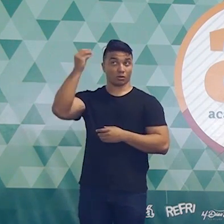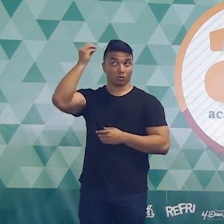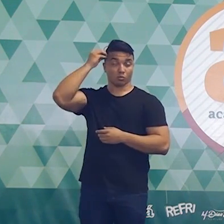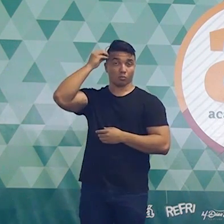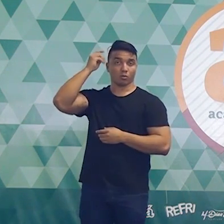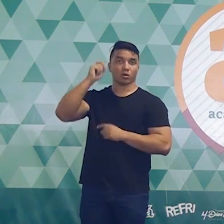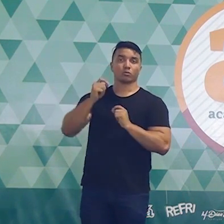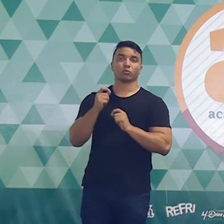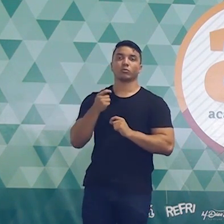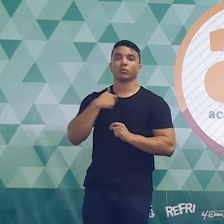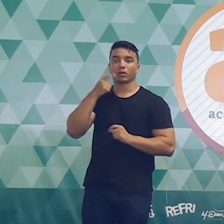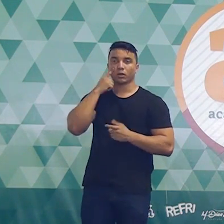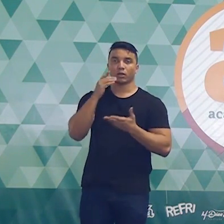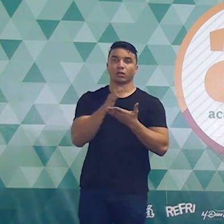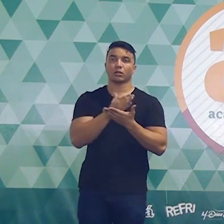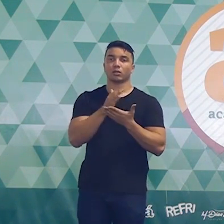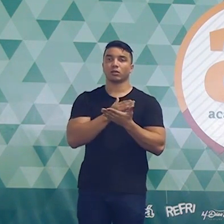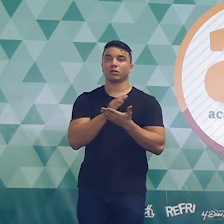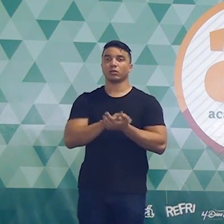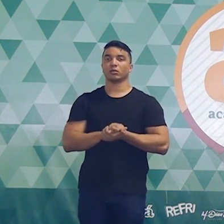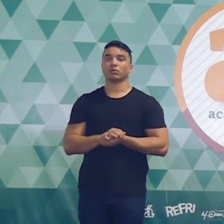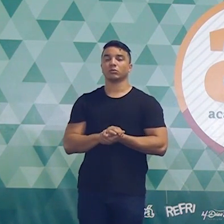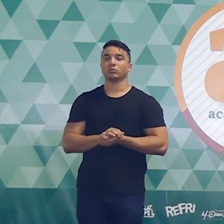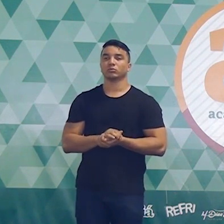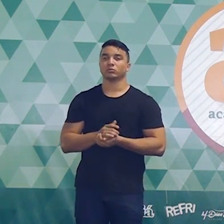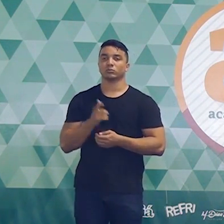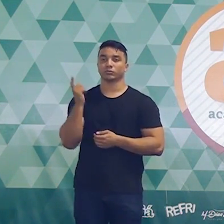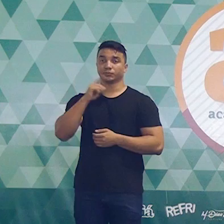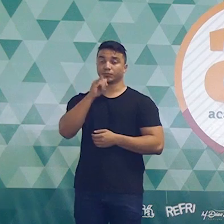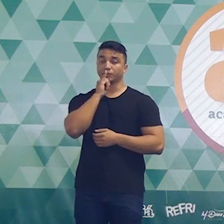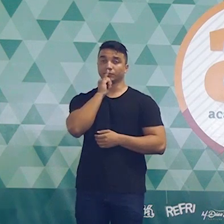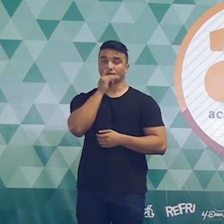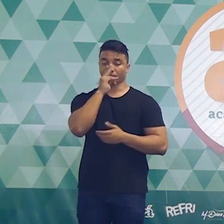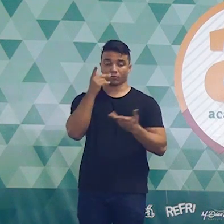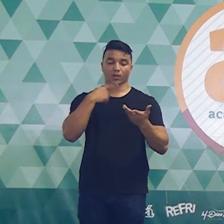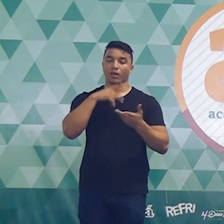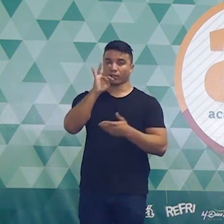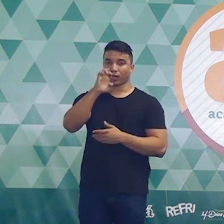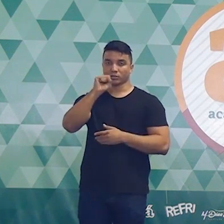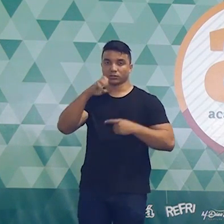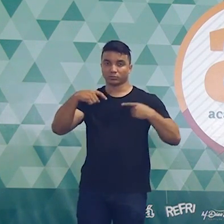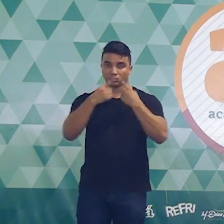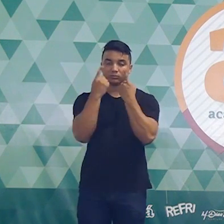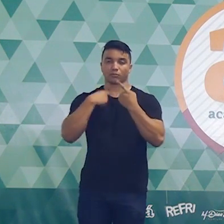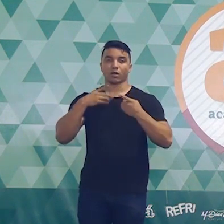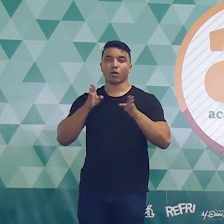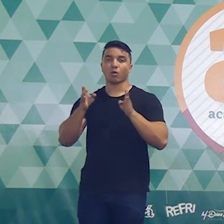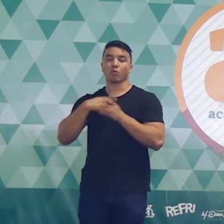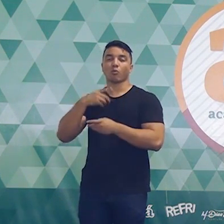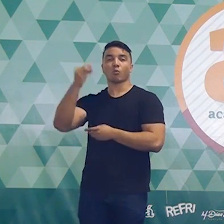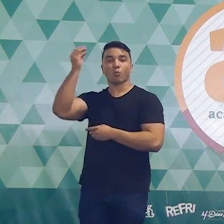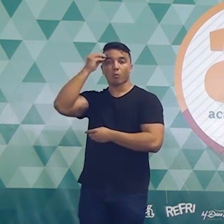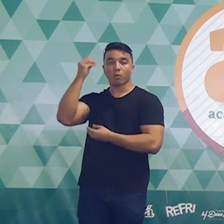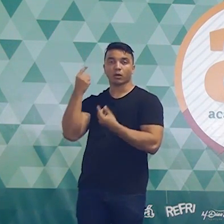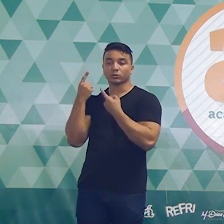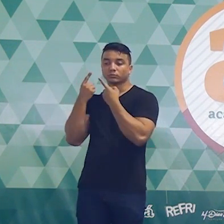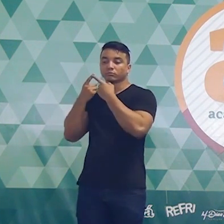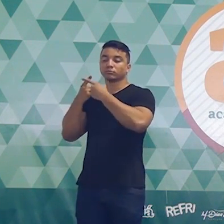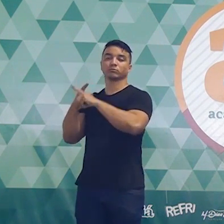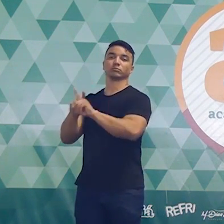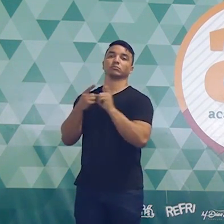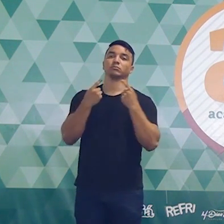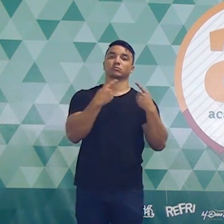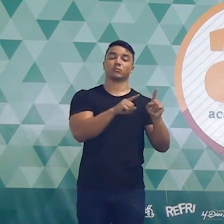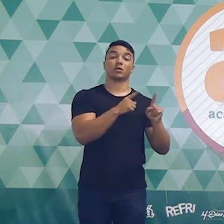Culpando, o pessoal que lê o livro aqui está falando aqui perto de mim. Se eu vou fazer minha tese culpando, lá vou eu. Culpa de